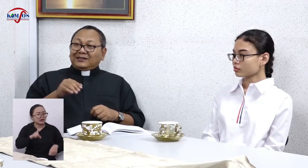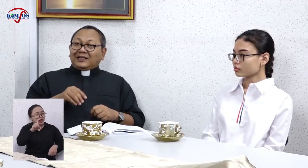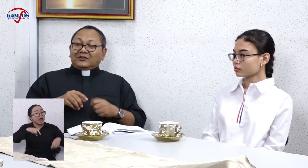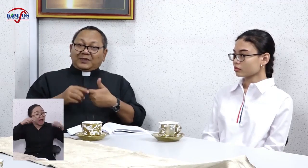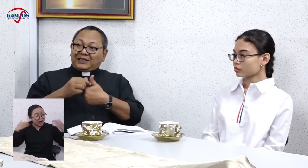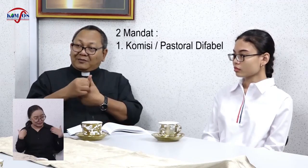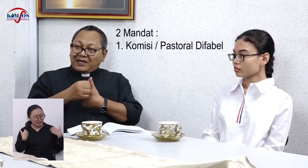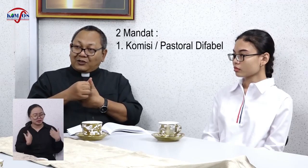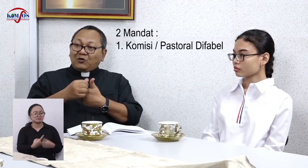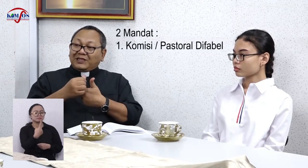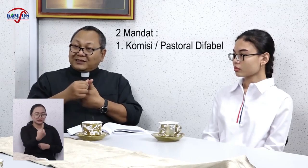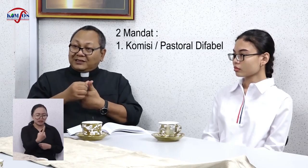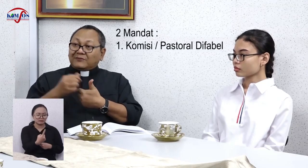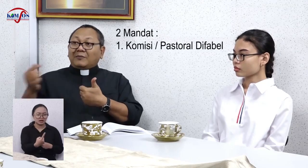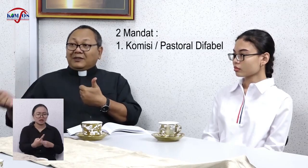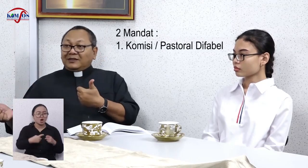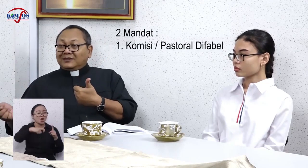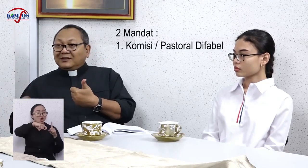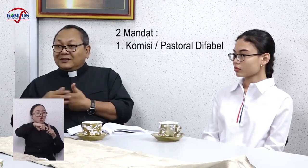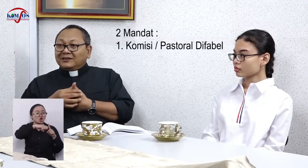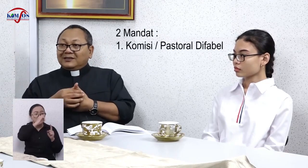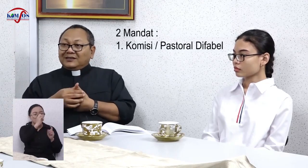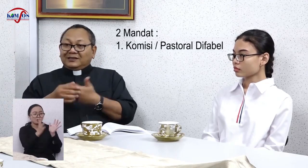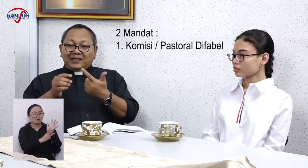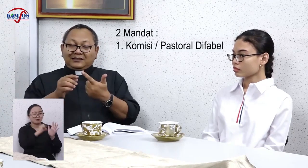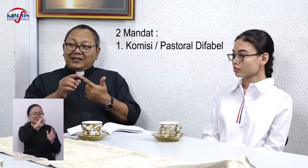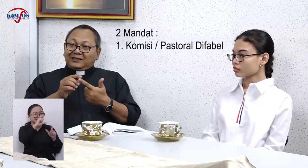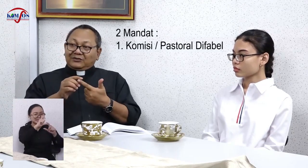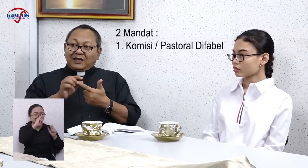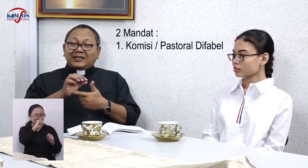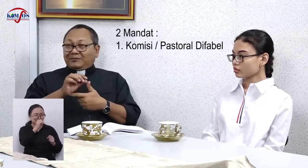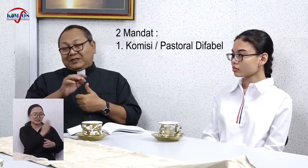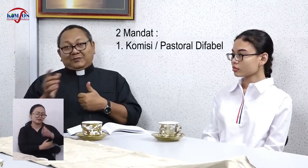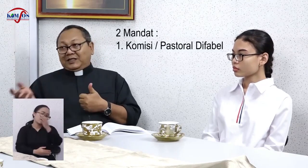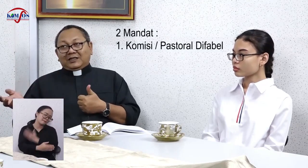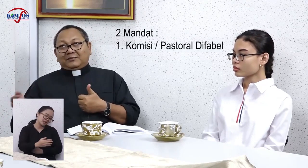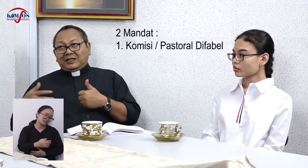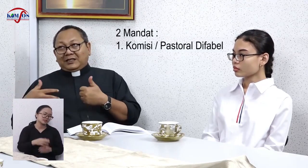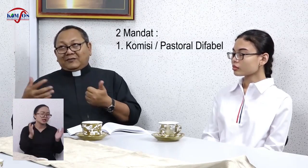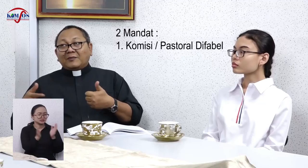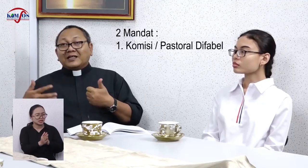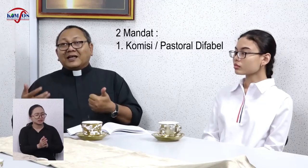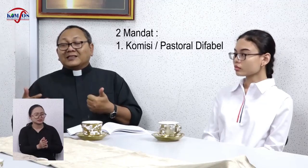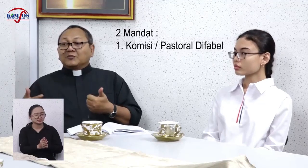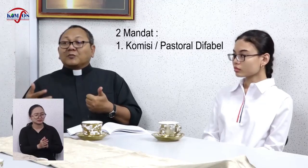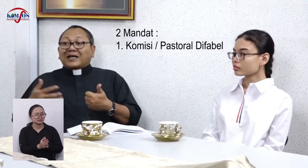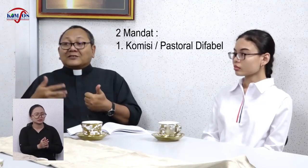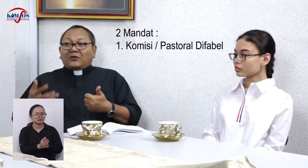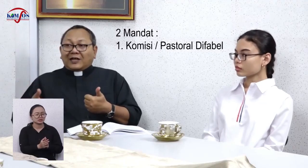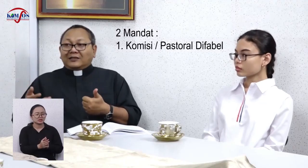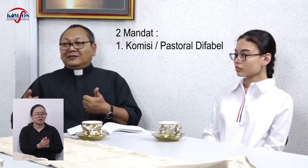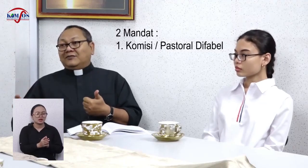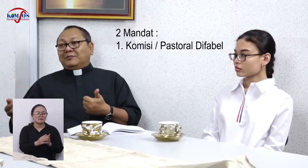yaitu pertama komisi difabel dan yang kedua yang lebih lebih familiar disebut